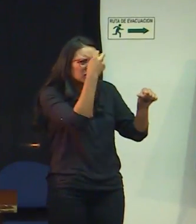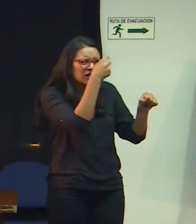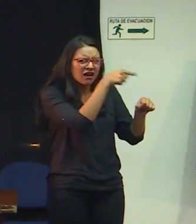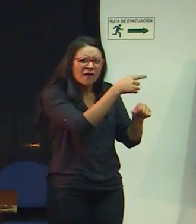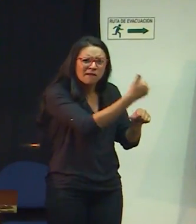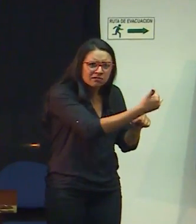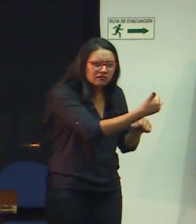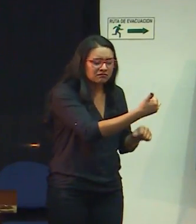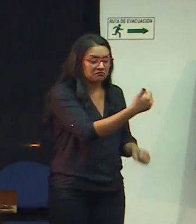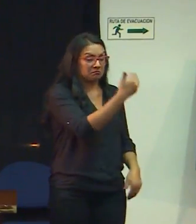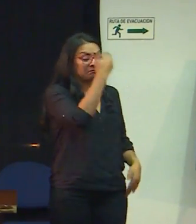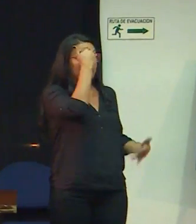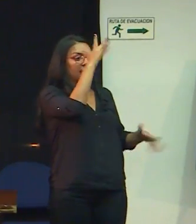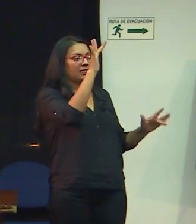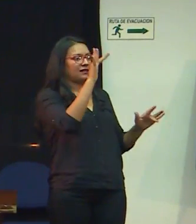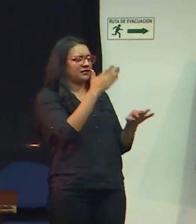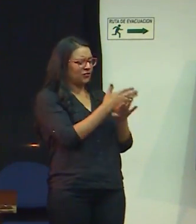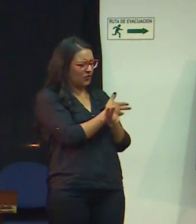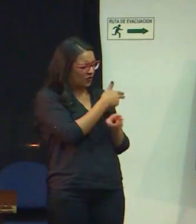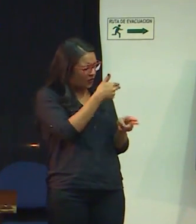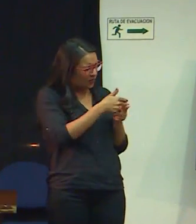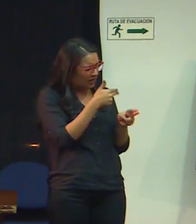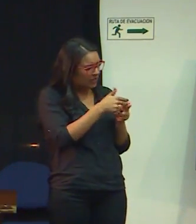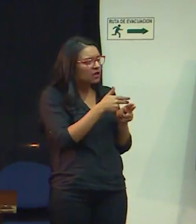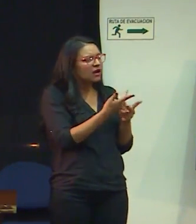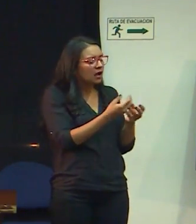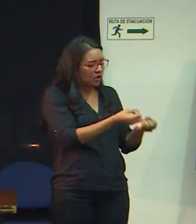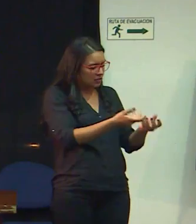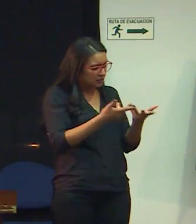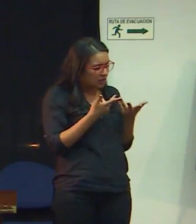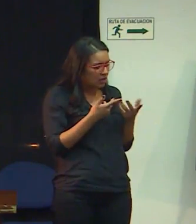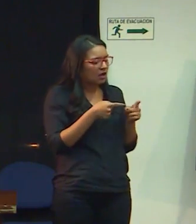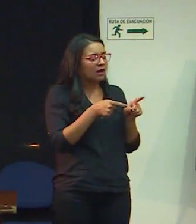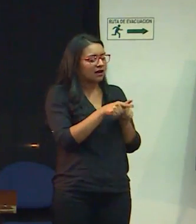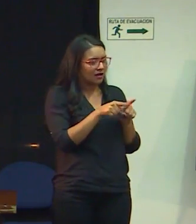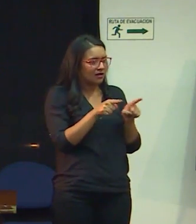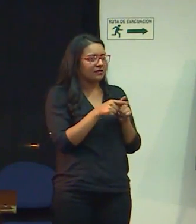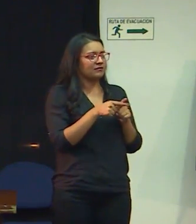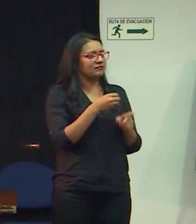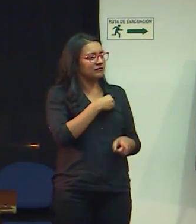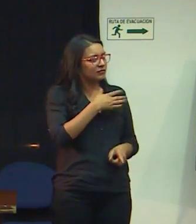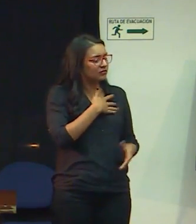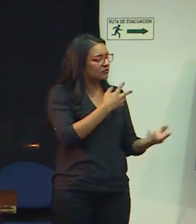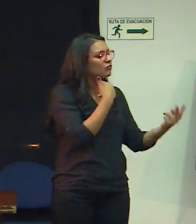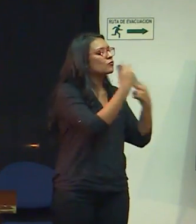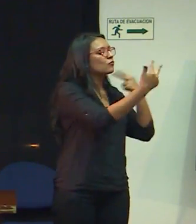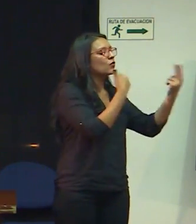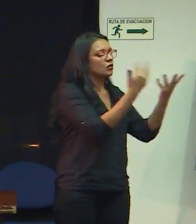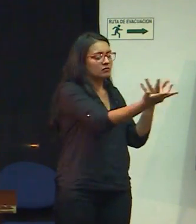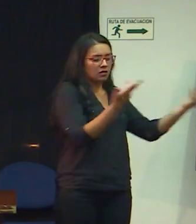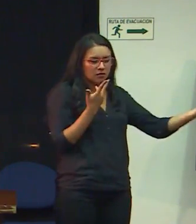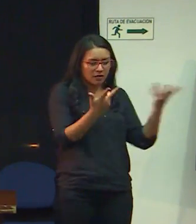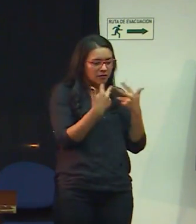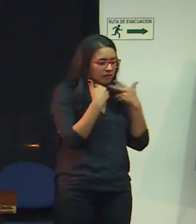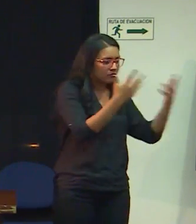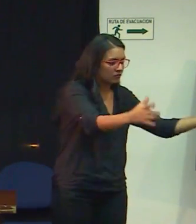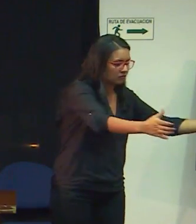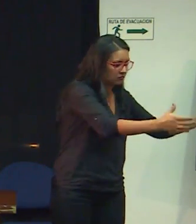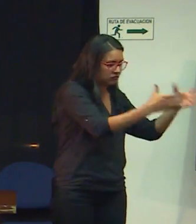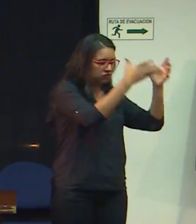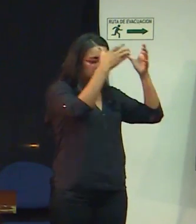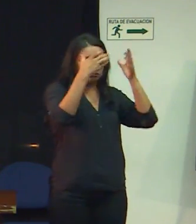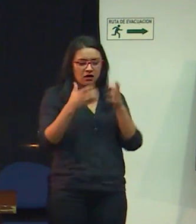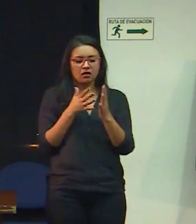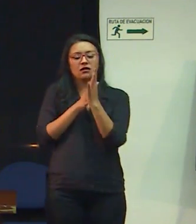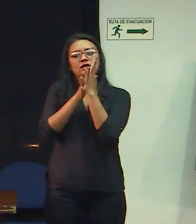institución dedicada, como su nombre lo dice, brindar la oportunidad para que diferentes voces de todo el pueblo colombiano puedan contar